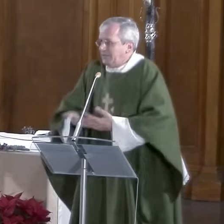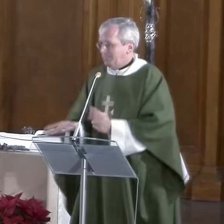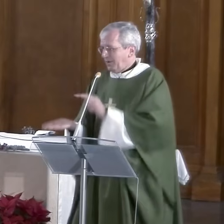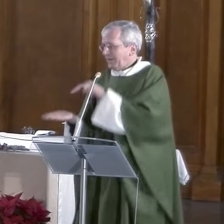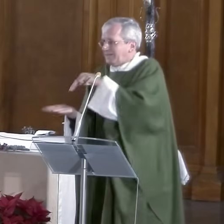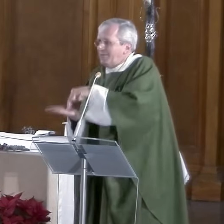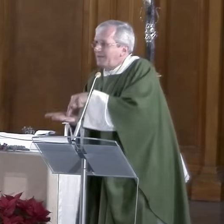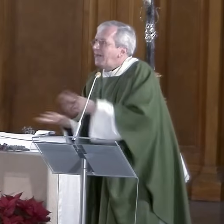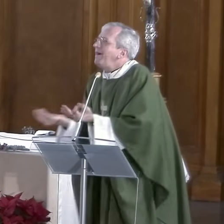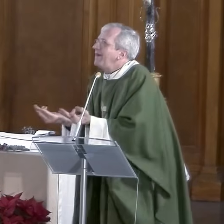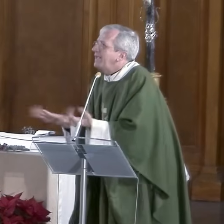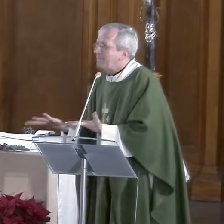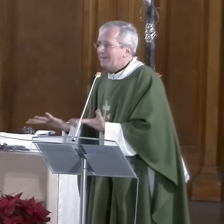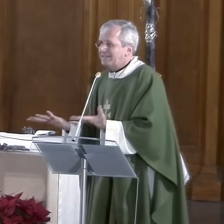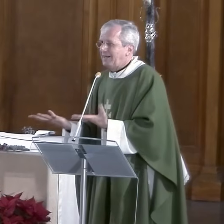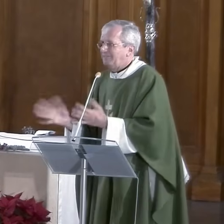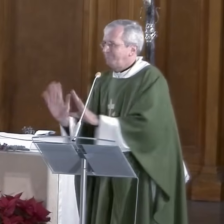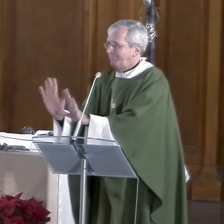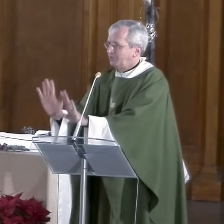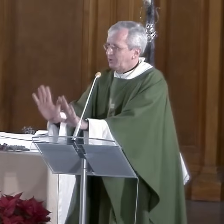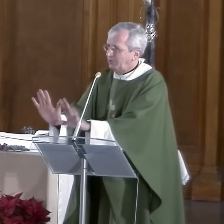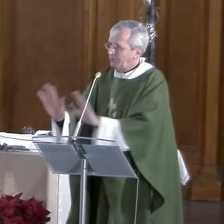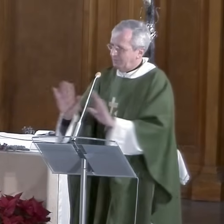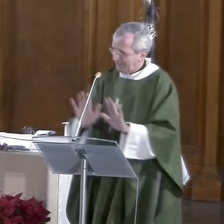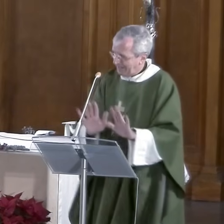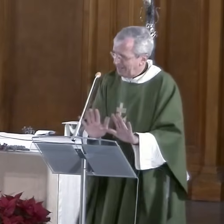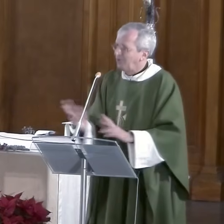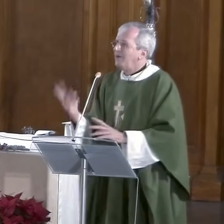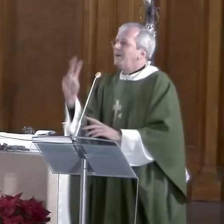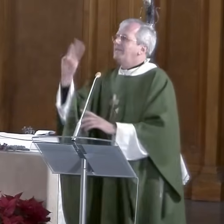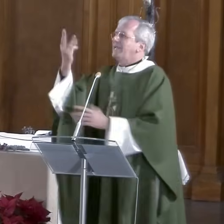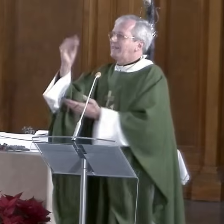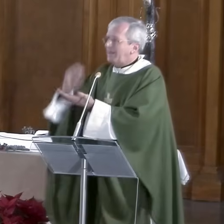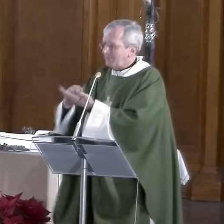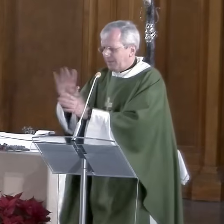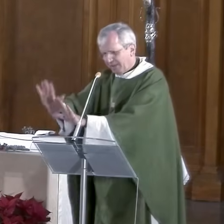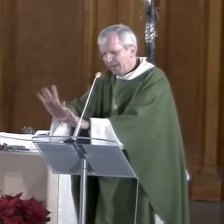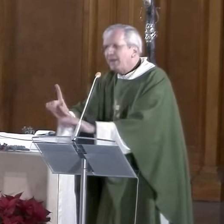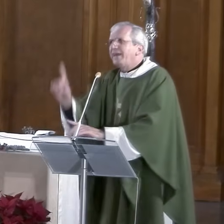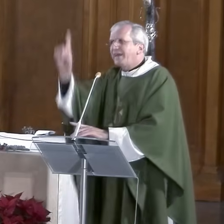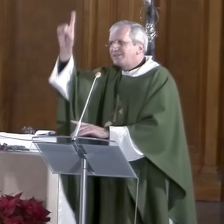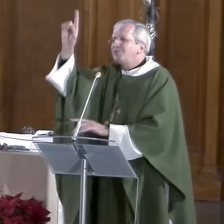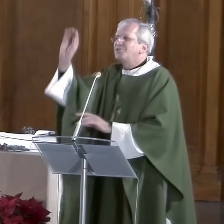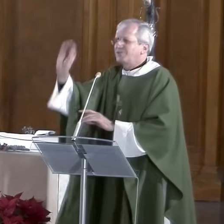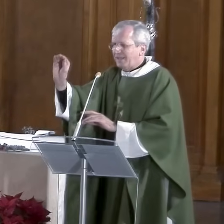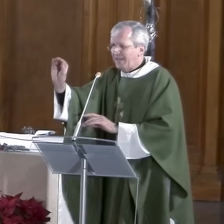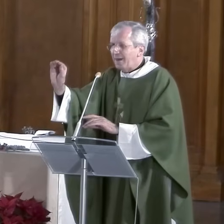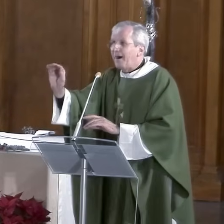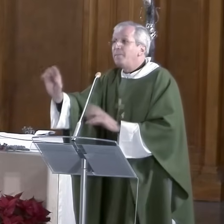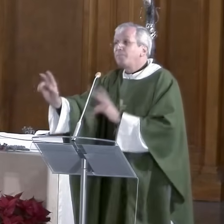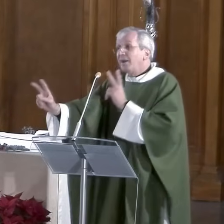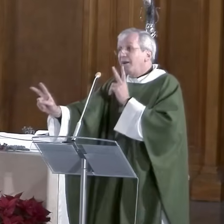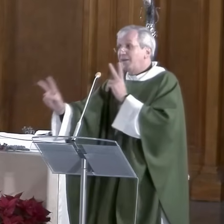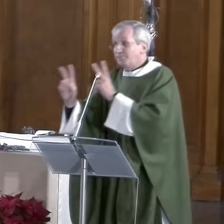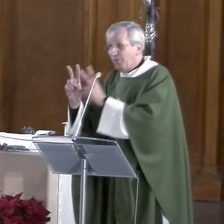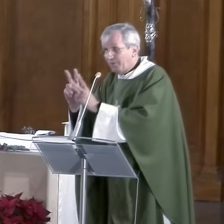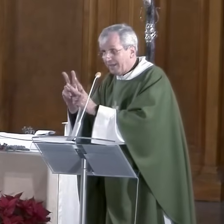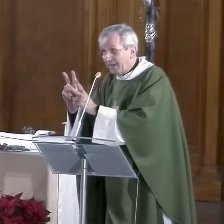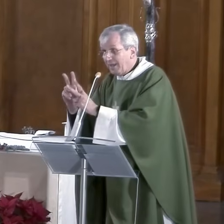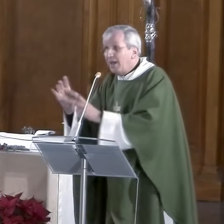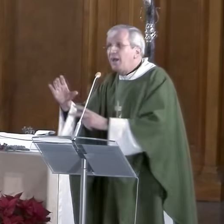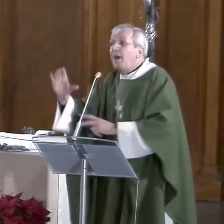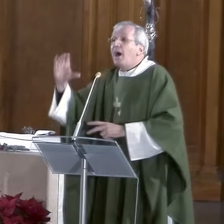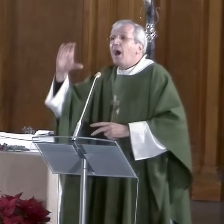se disponía, se levantaba. ¿Qué pasa? No, no, tranquilo. Tercera vez dice: es Dios que te llama.